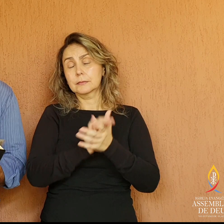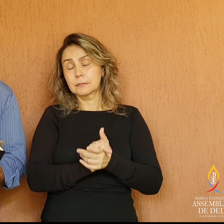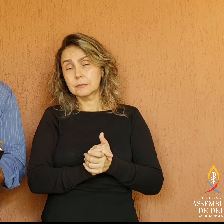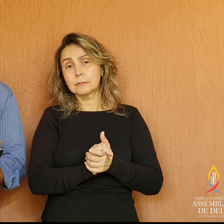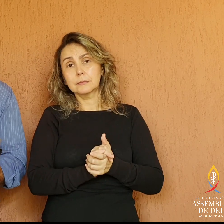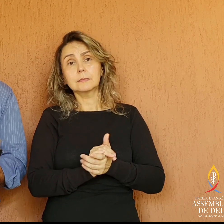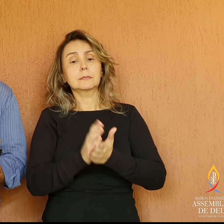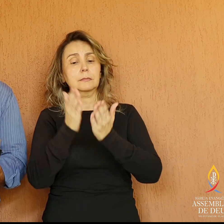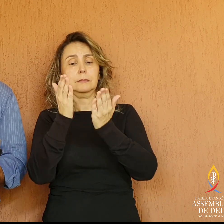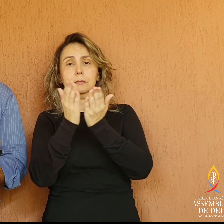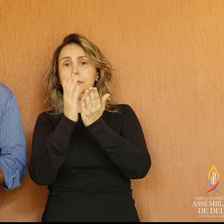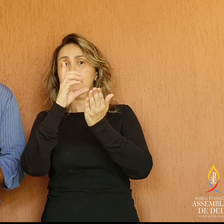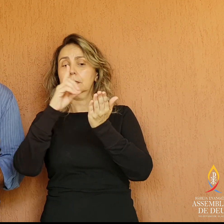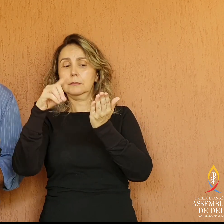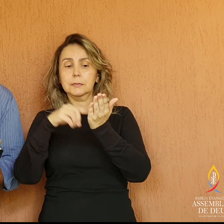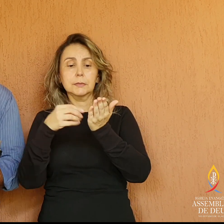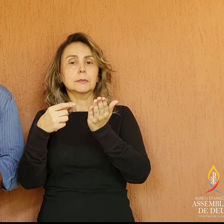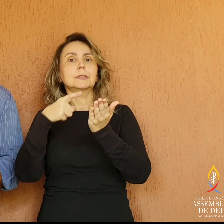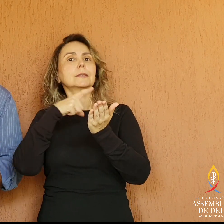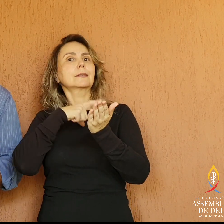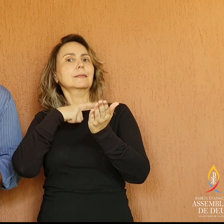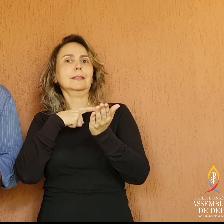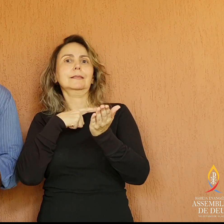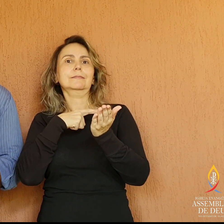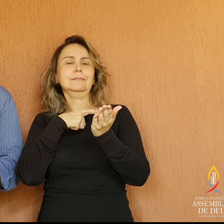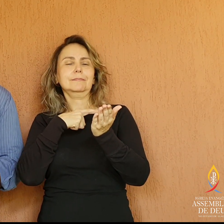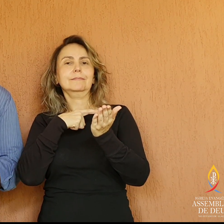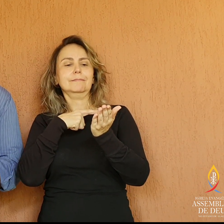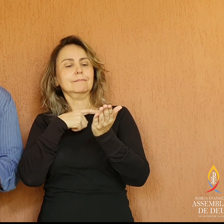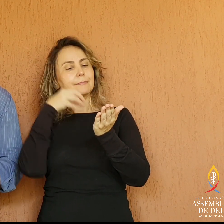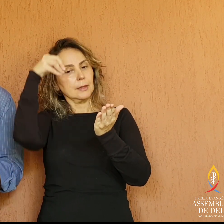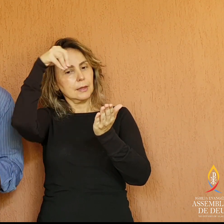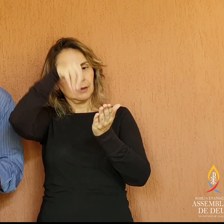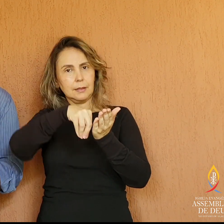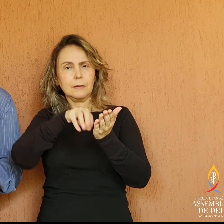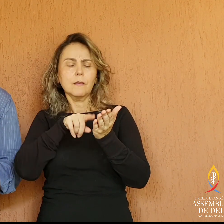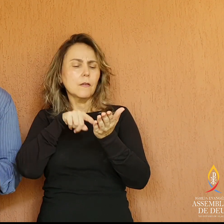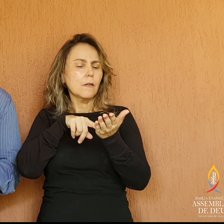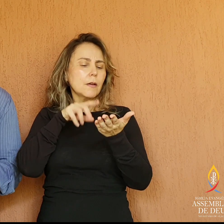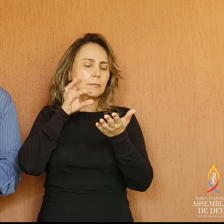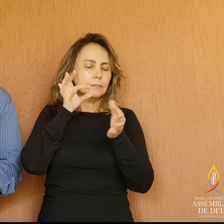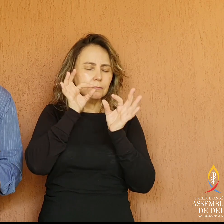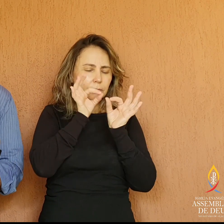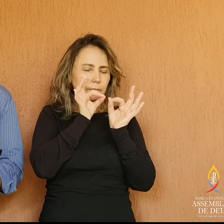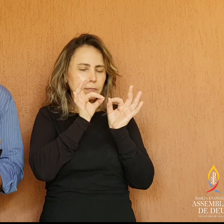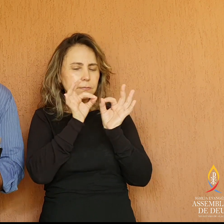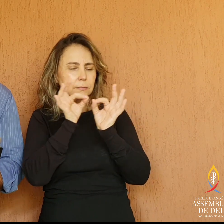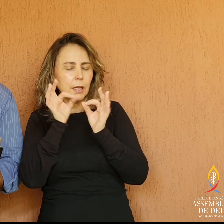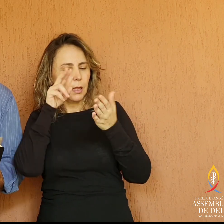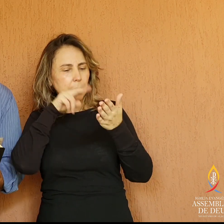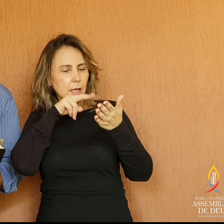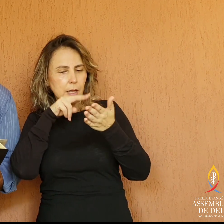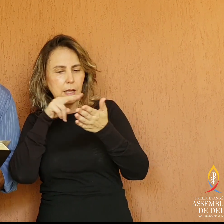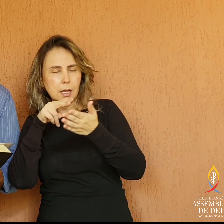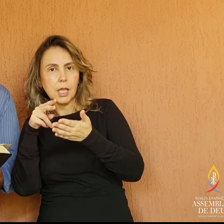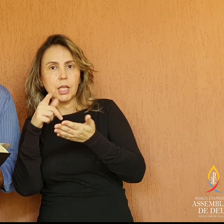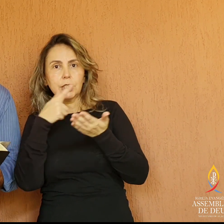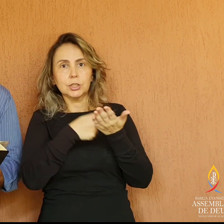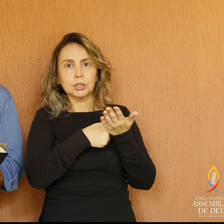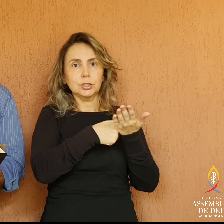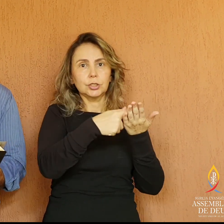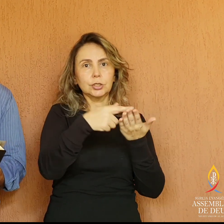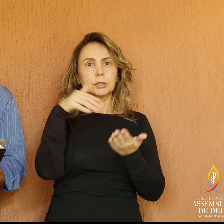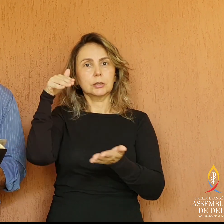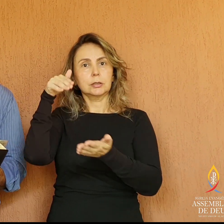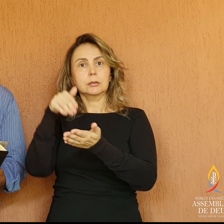é o que a Bíblia menciona de capa a capa. Se você olhar do primeiro livro da Bíblia, Gênesis até